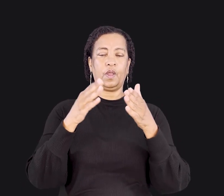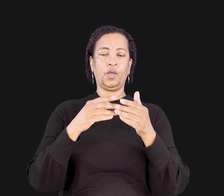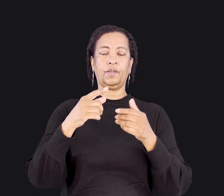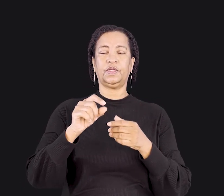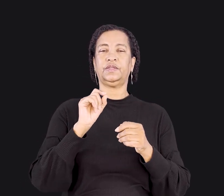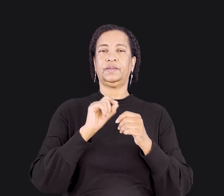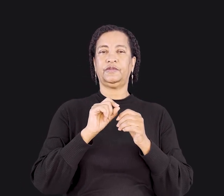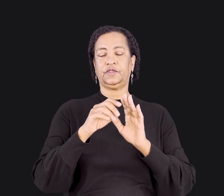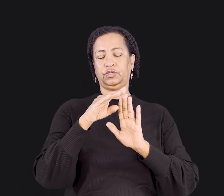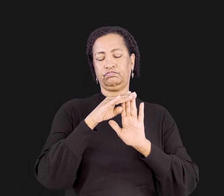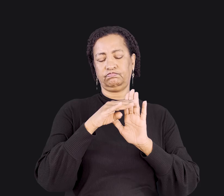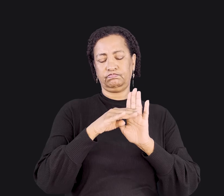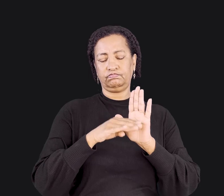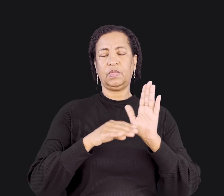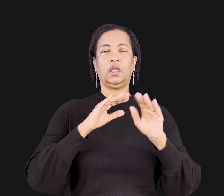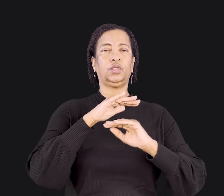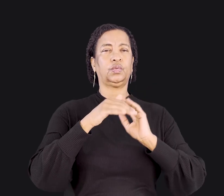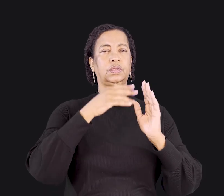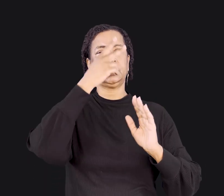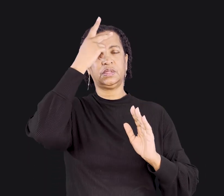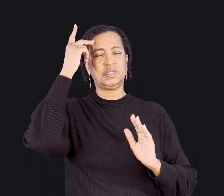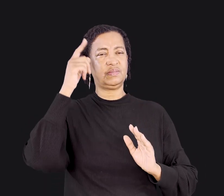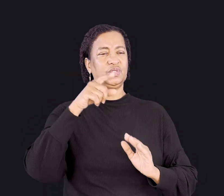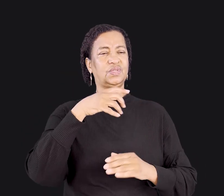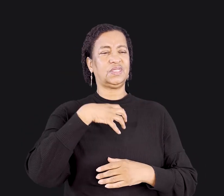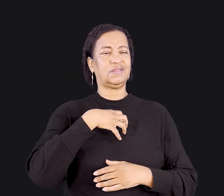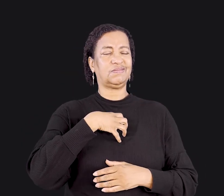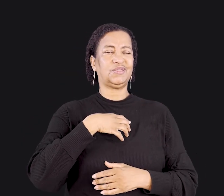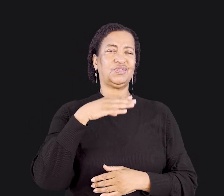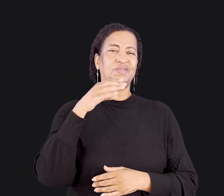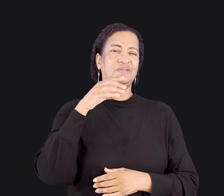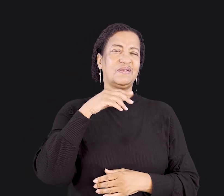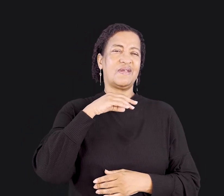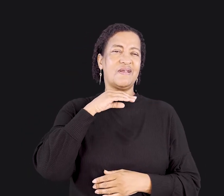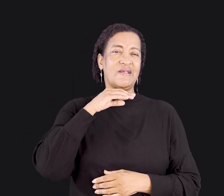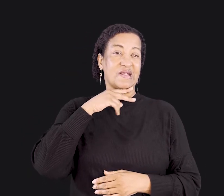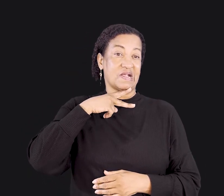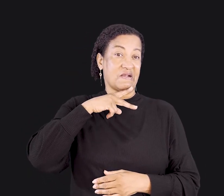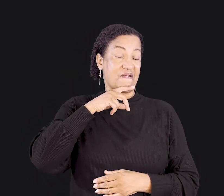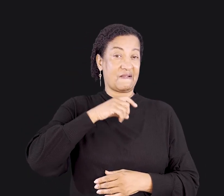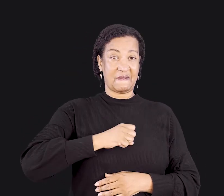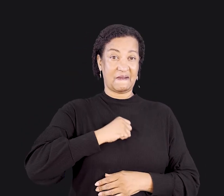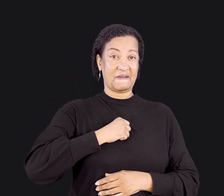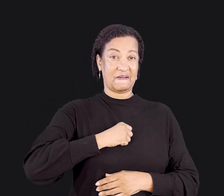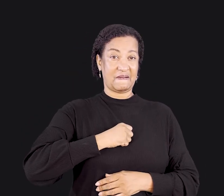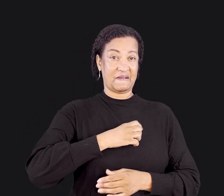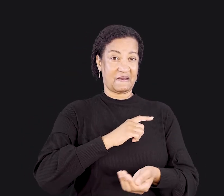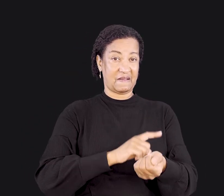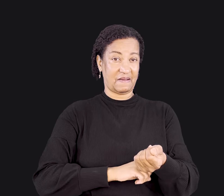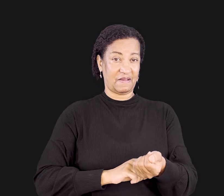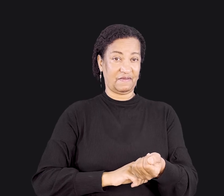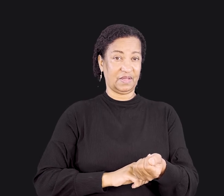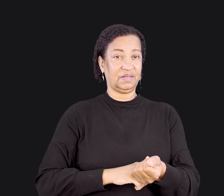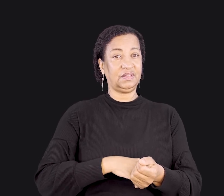ela que fizesse uma lista de todas as pessoas de quem ela estava com raiva, principalmente daquelas para quem ela nunca tinha se